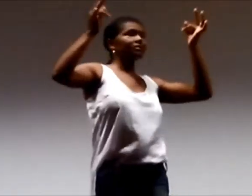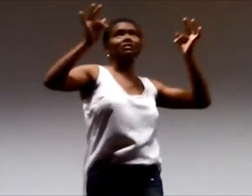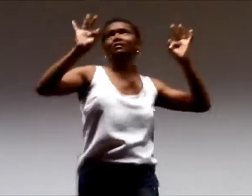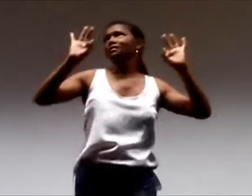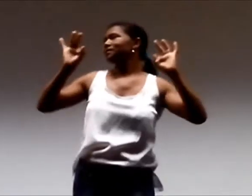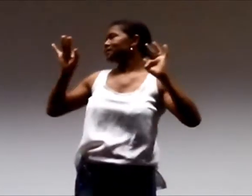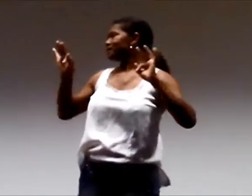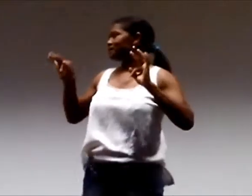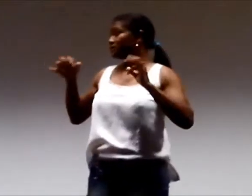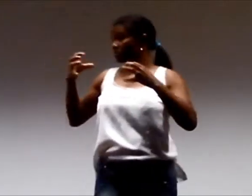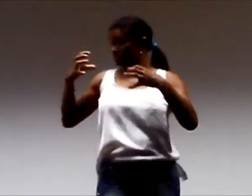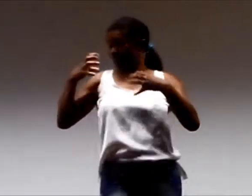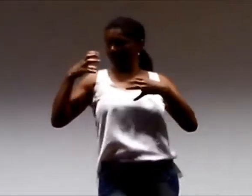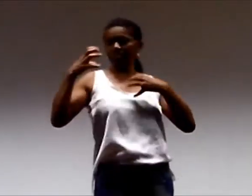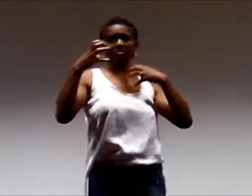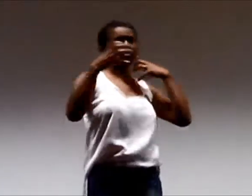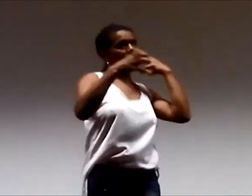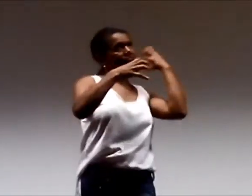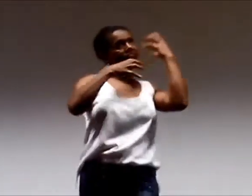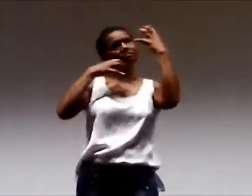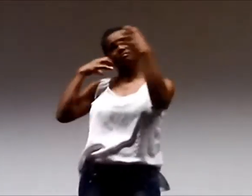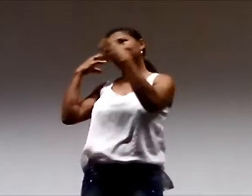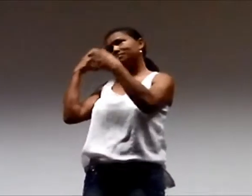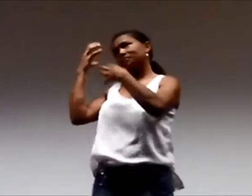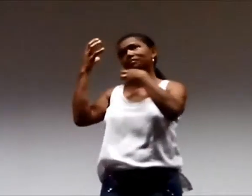feliz. Você que me faz